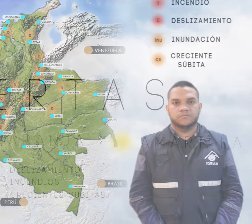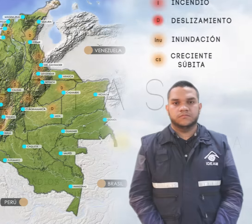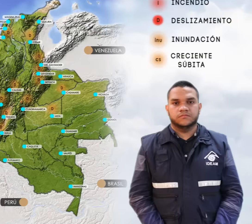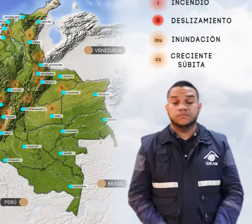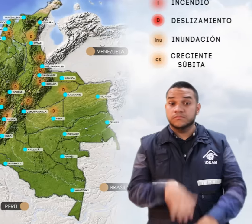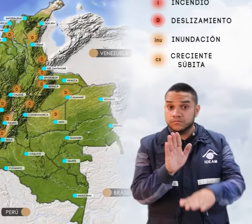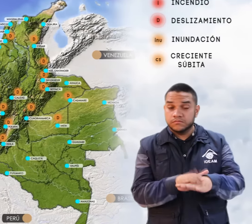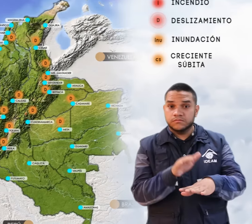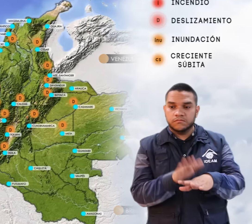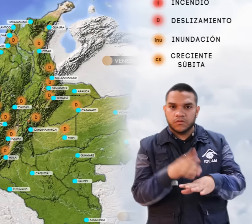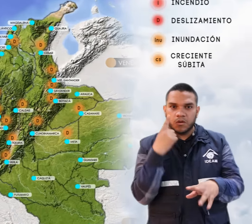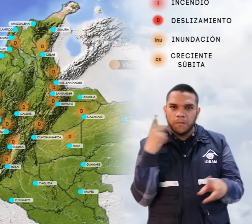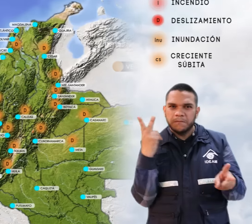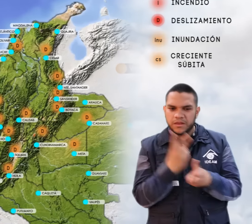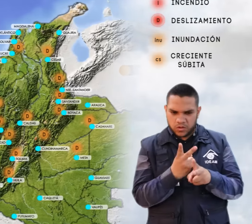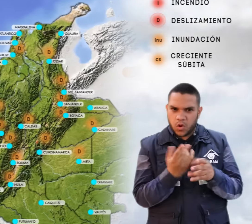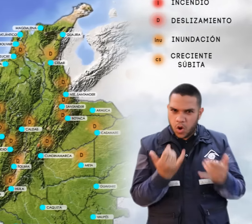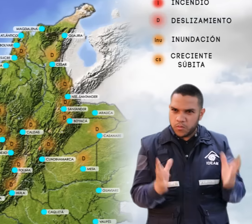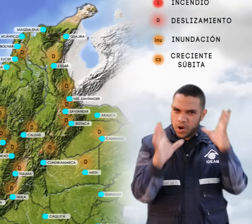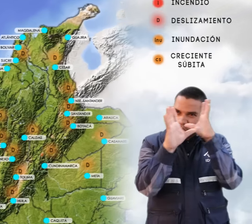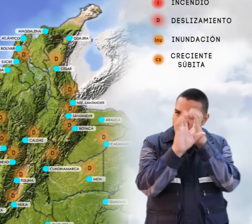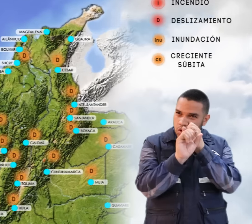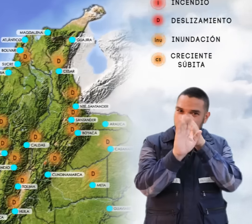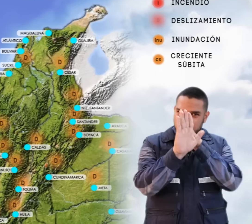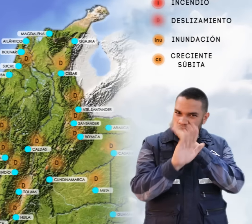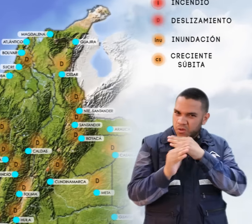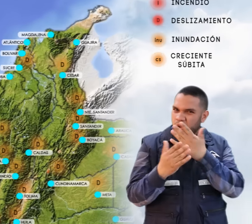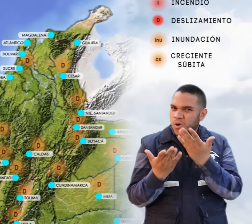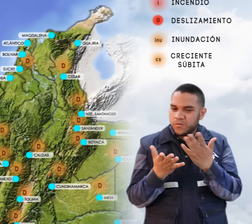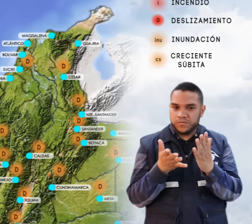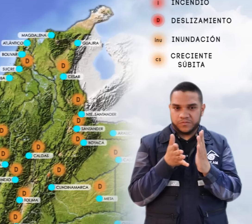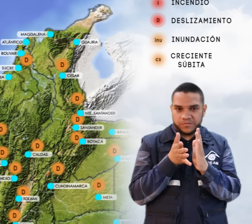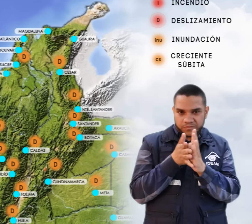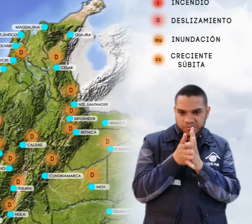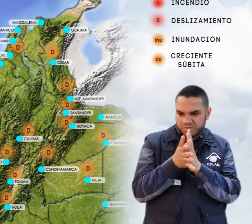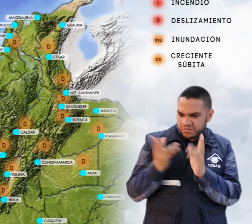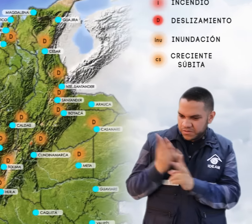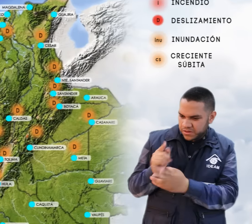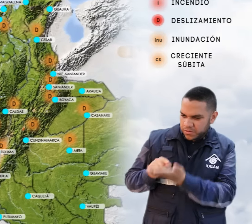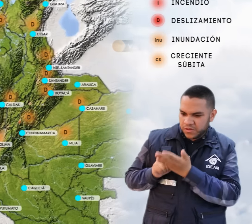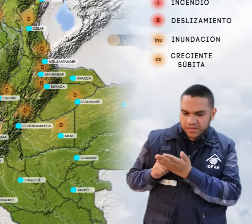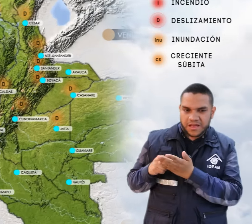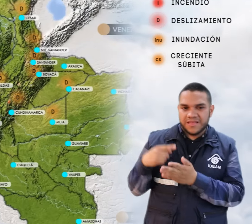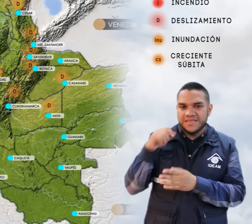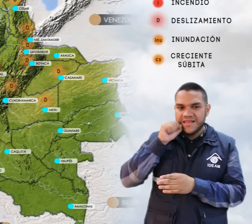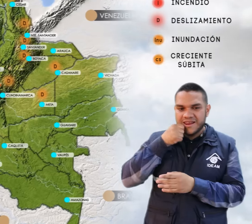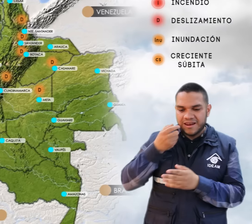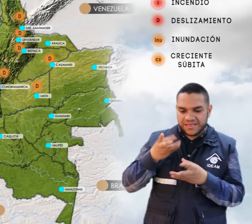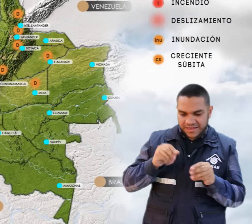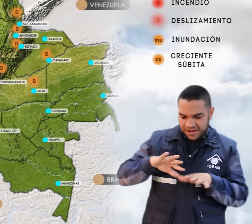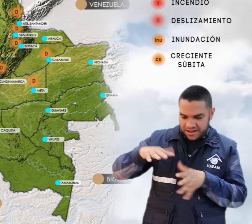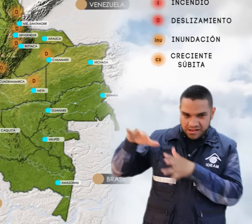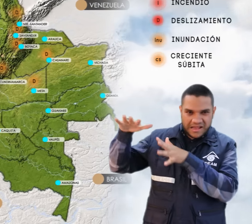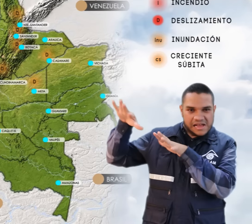Las alertas vigentes para la noche madrugada de hoy son las siguientes. Alerta naranja por probabilidad moderada de deslizamientos de tierra en sectores